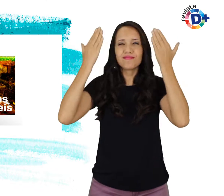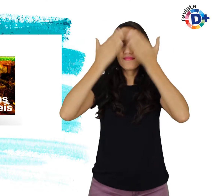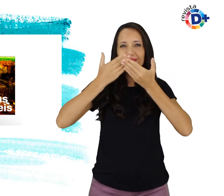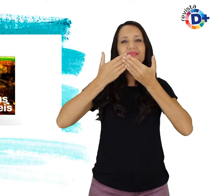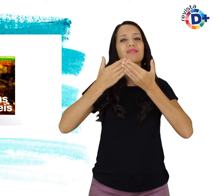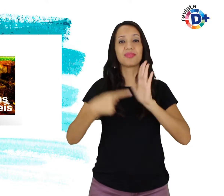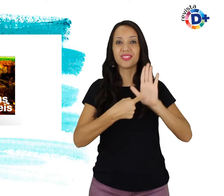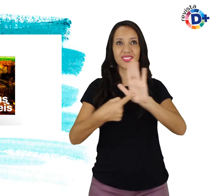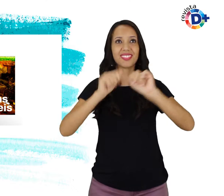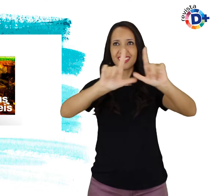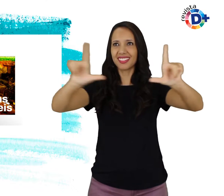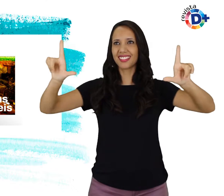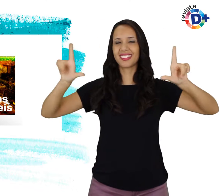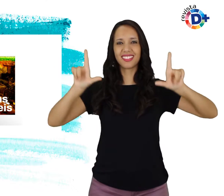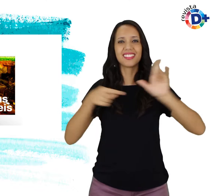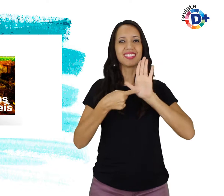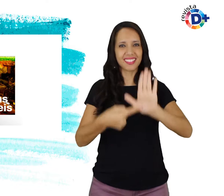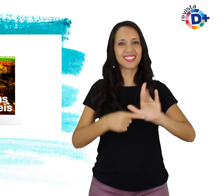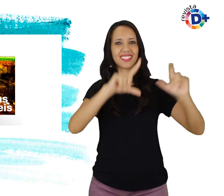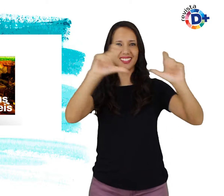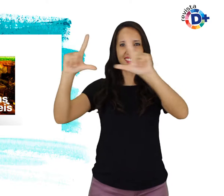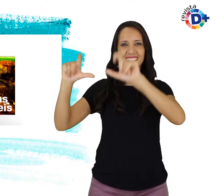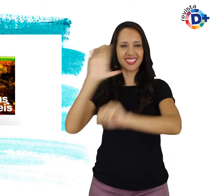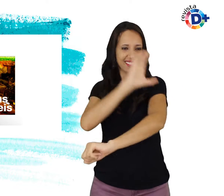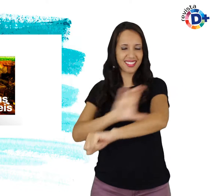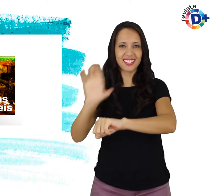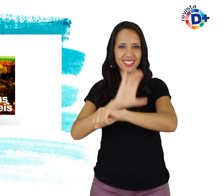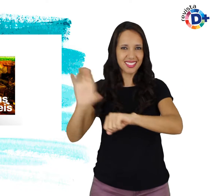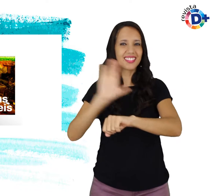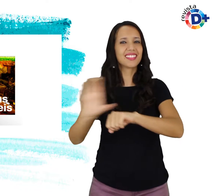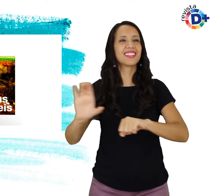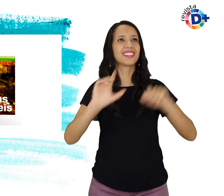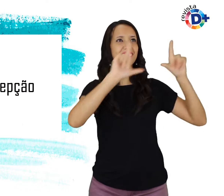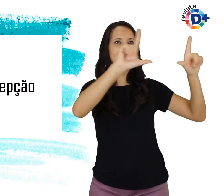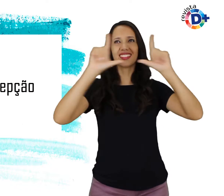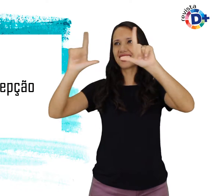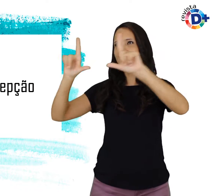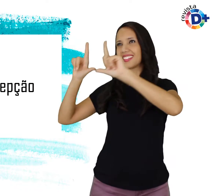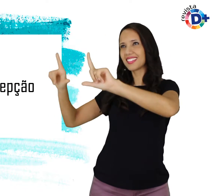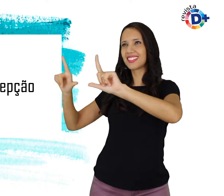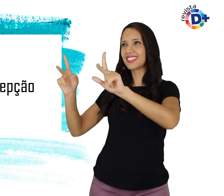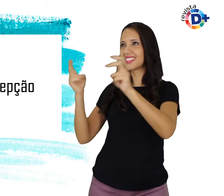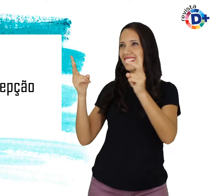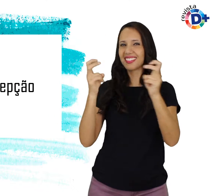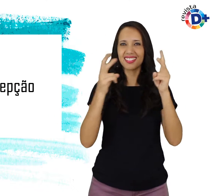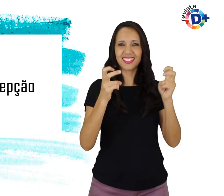irá apresentar fotografias os alunos do curso e imagem e percepção e também do fotógrafo